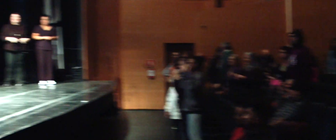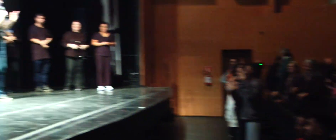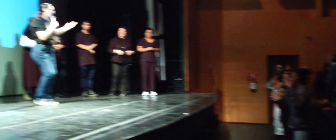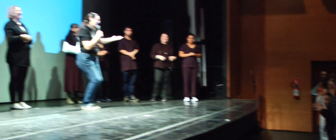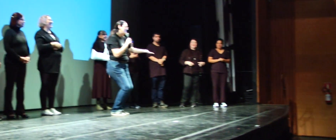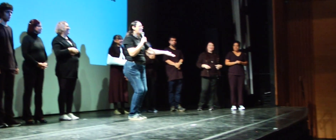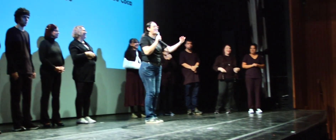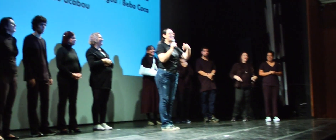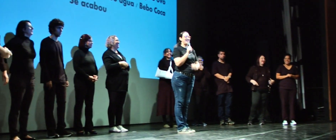Agora sim, pode